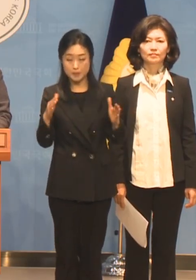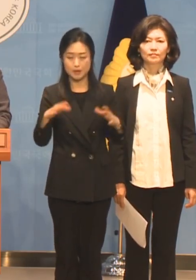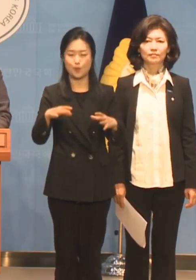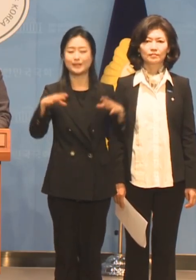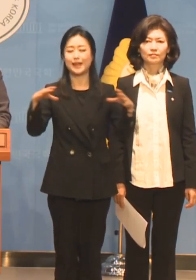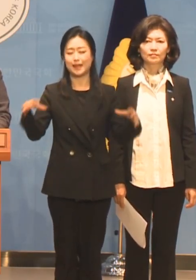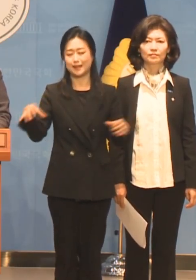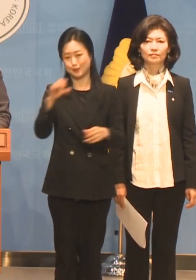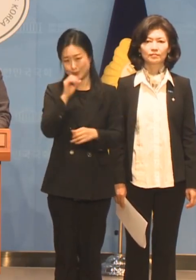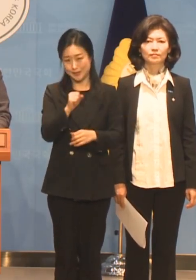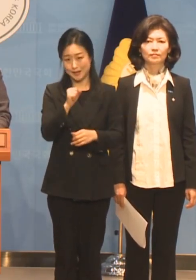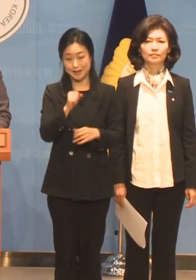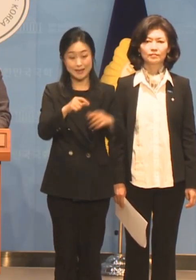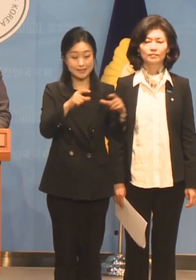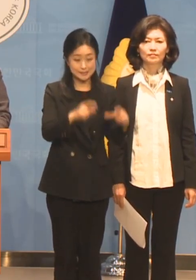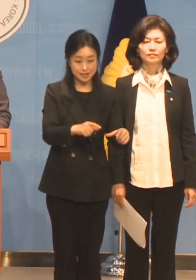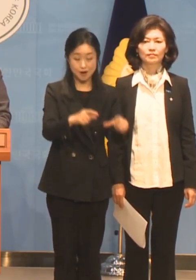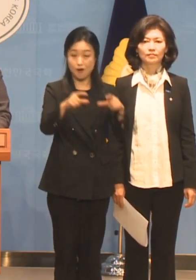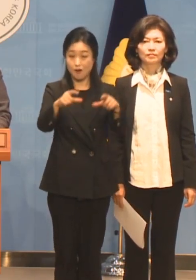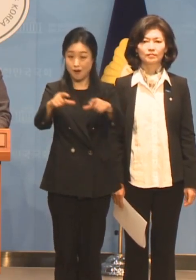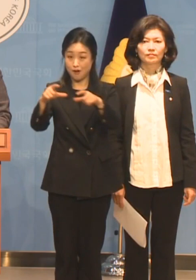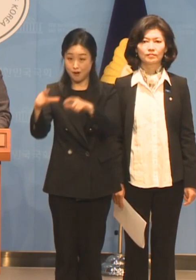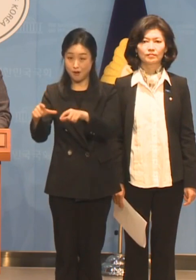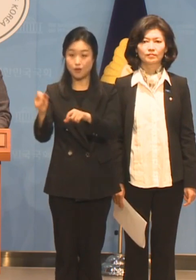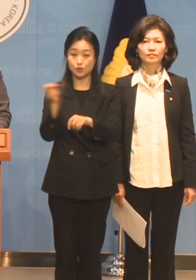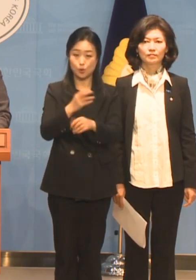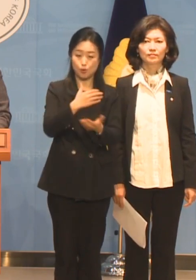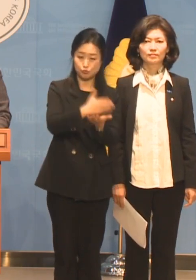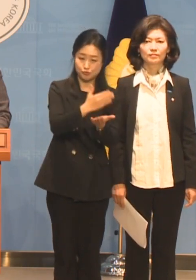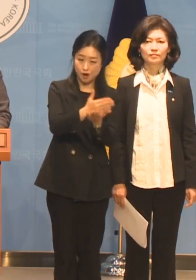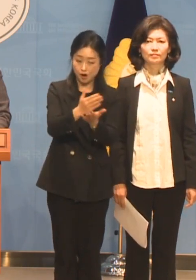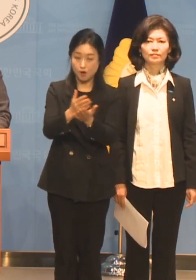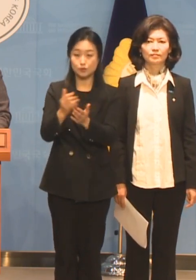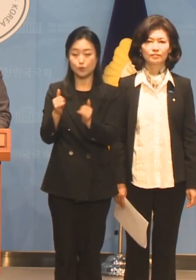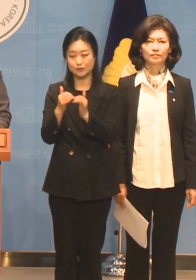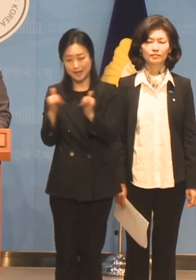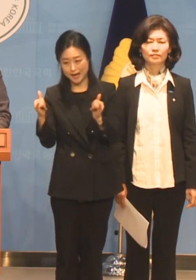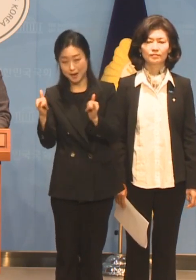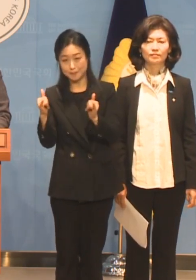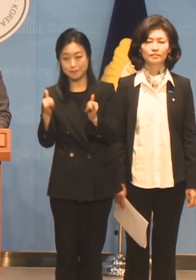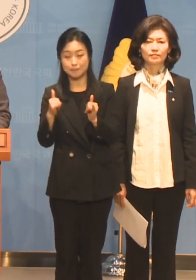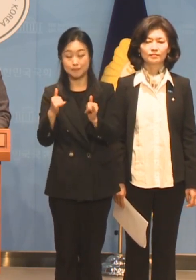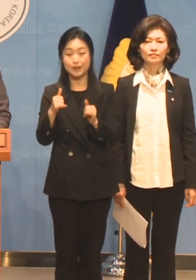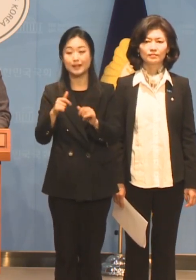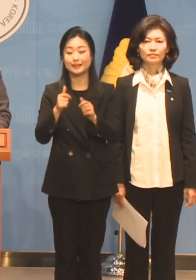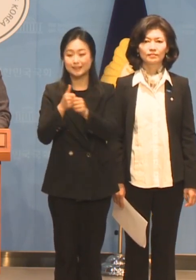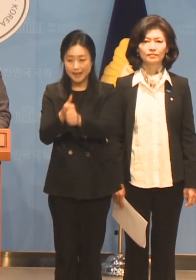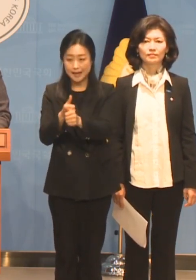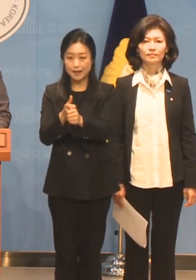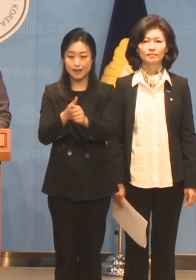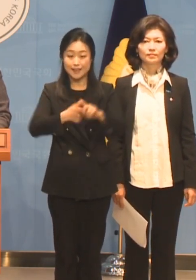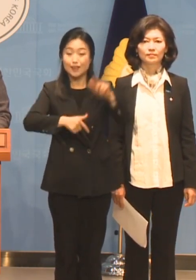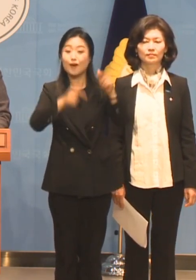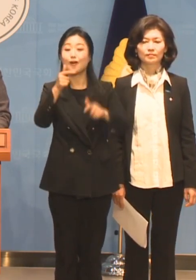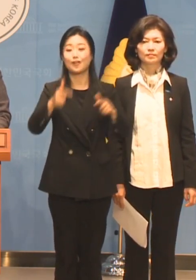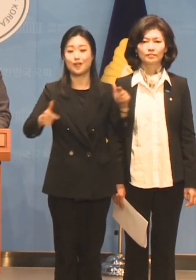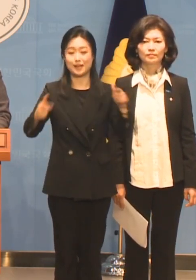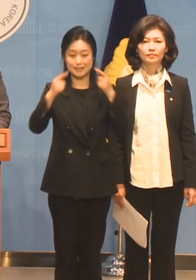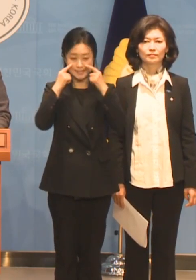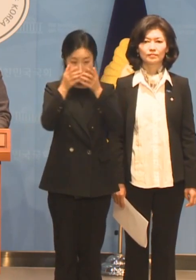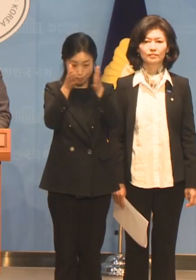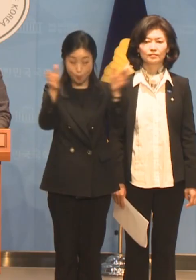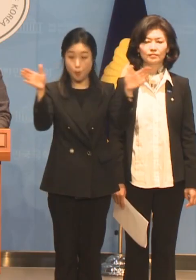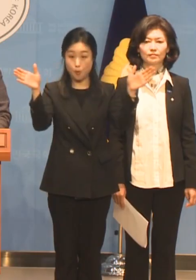확대하고 지역, 유형, 인물 등 다양한 관점에서 접근함으로써